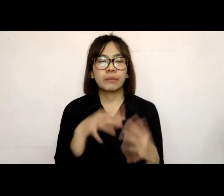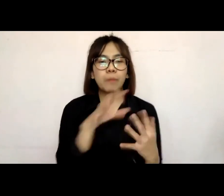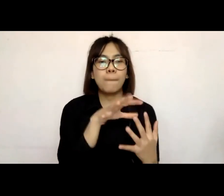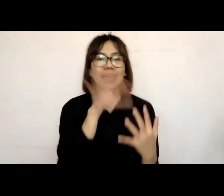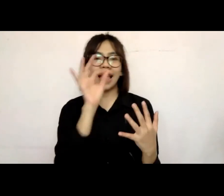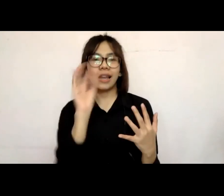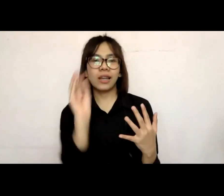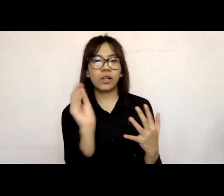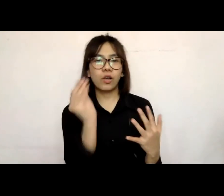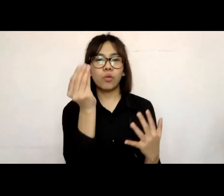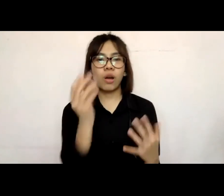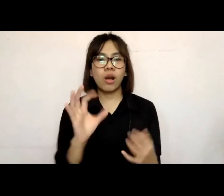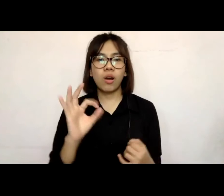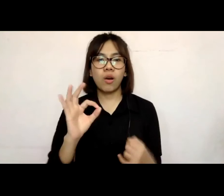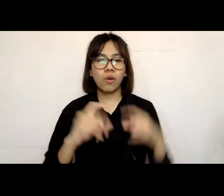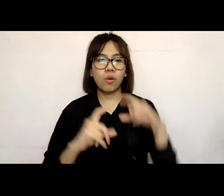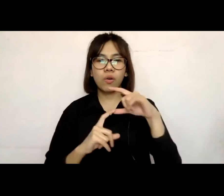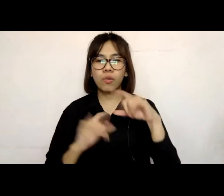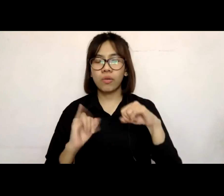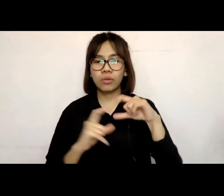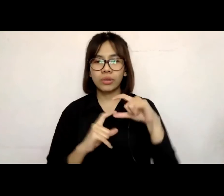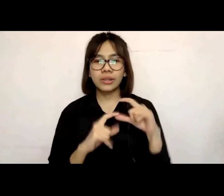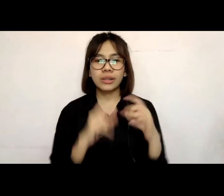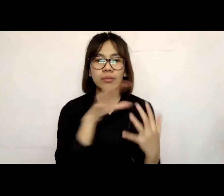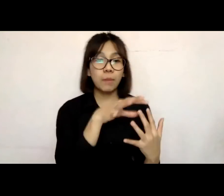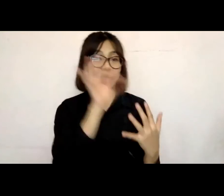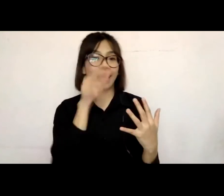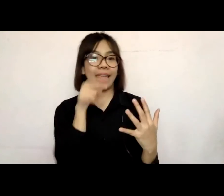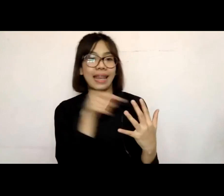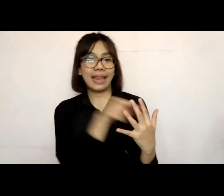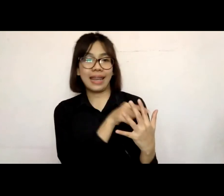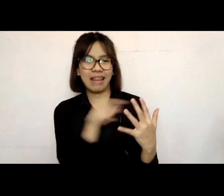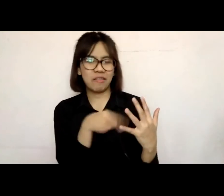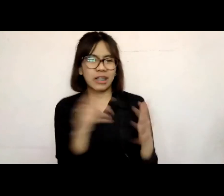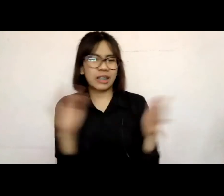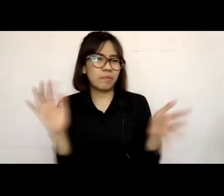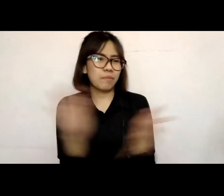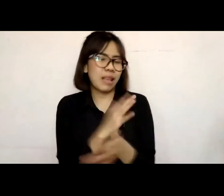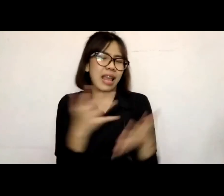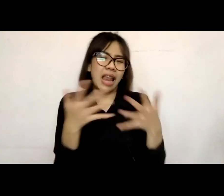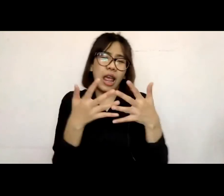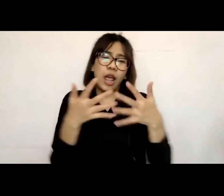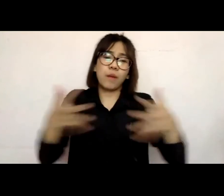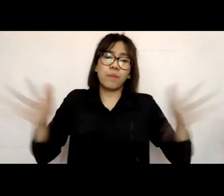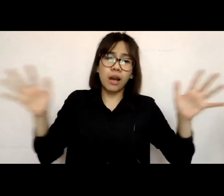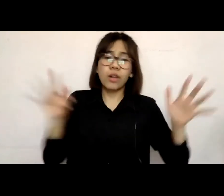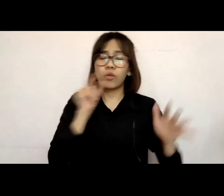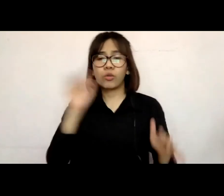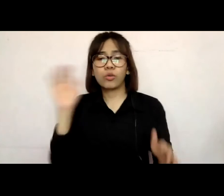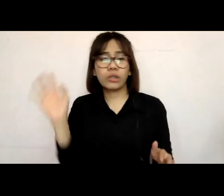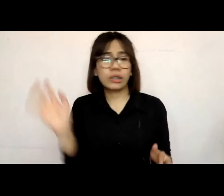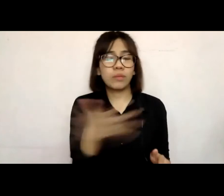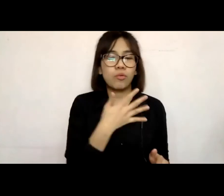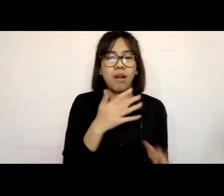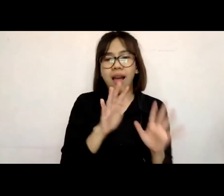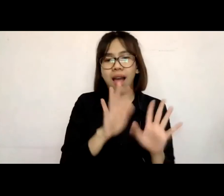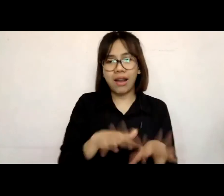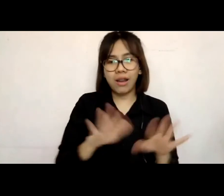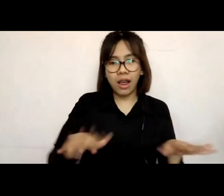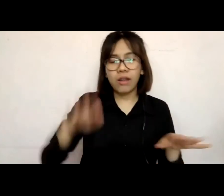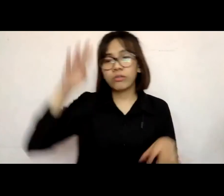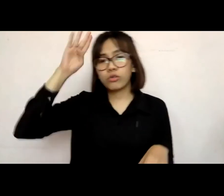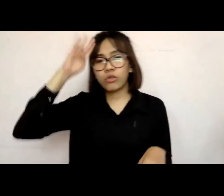kepada teman-teman yang ada di lingkup unsur di bidang kependidikan. Ya, jadi kalau